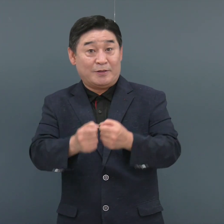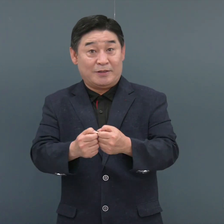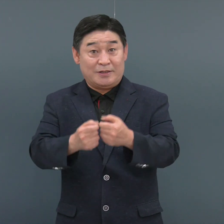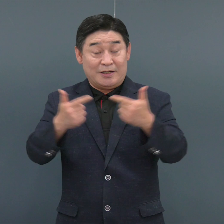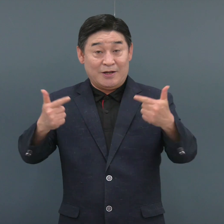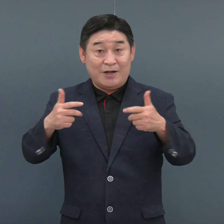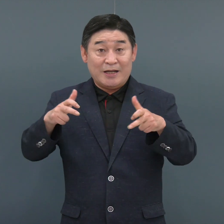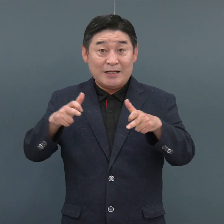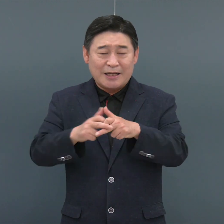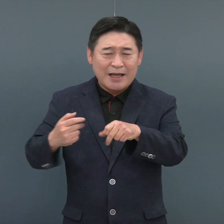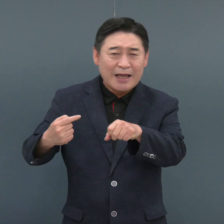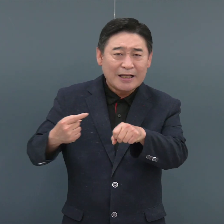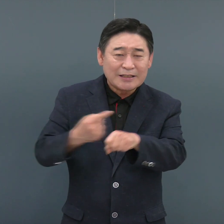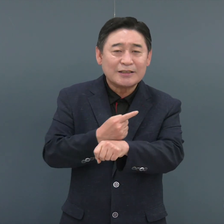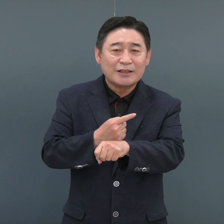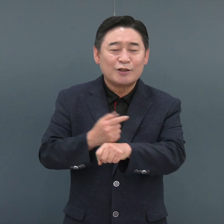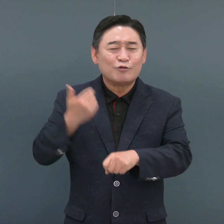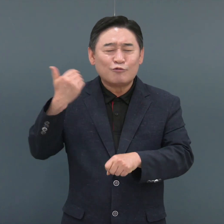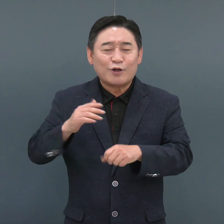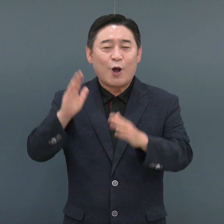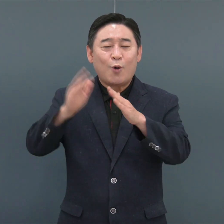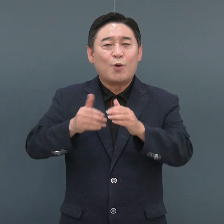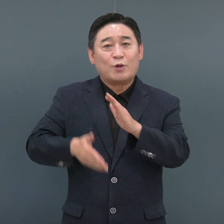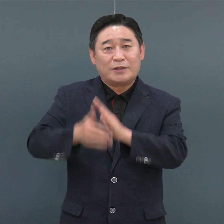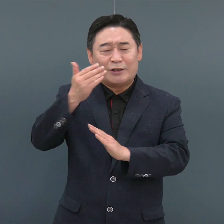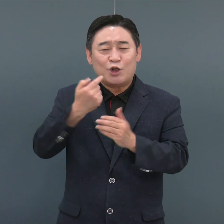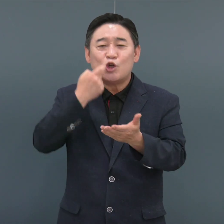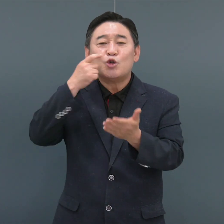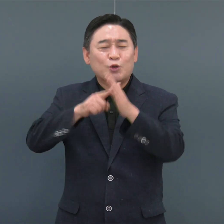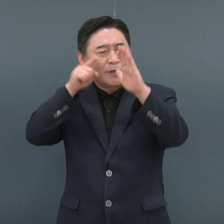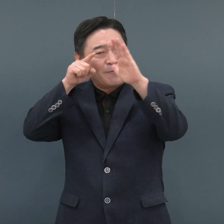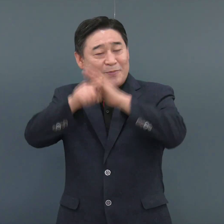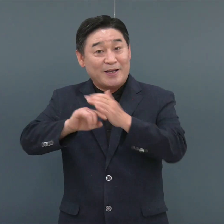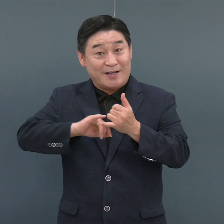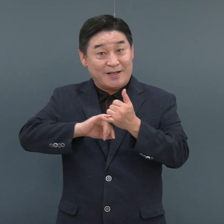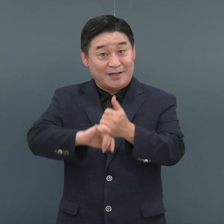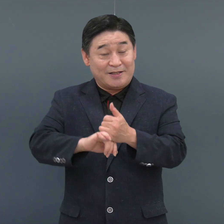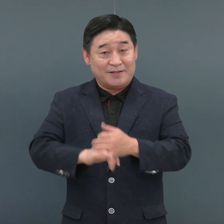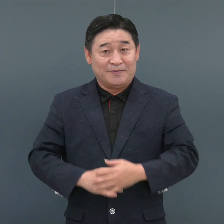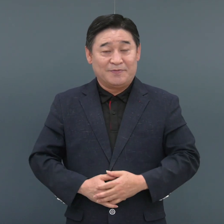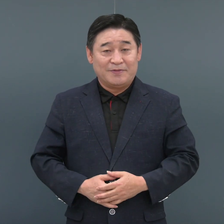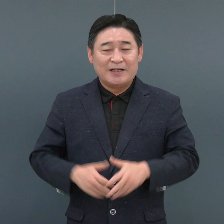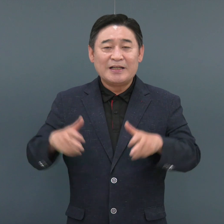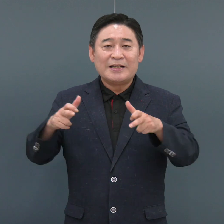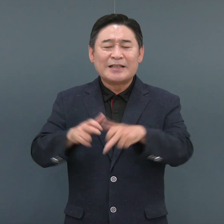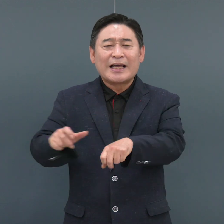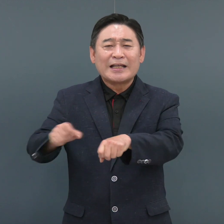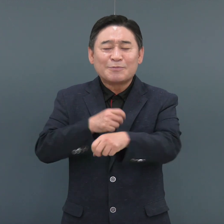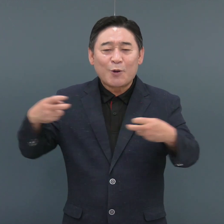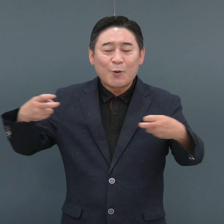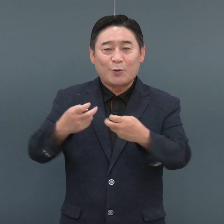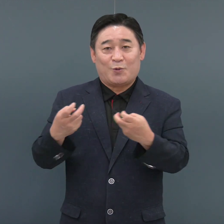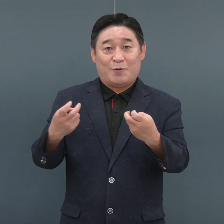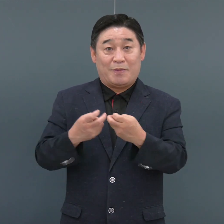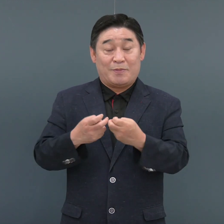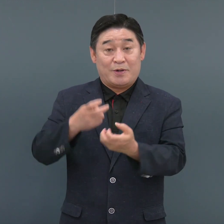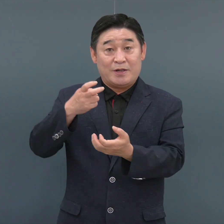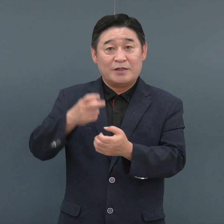장애인을 비롯한 누구나 공공시설에 쉽게 접근할 수 있도록 하겠습니다. 장애인 특별교통수단을 법정 대수의 2배